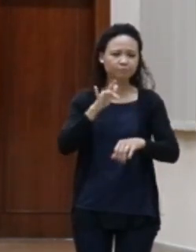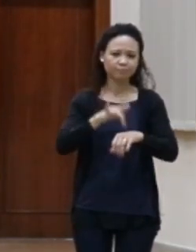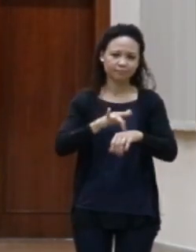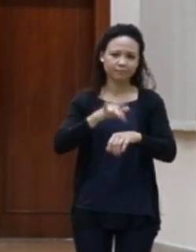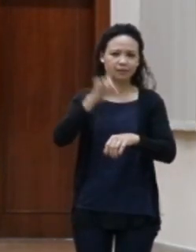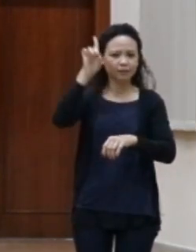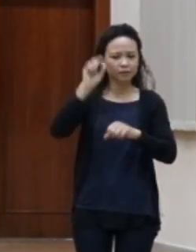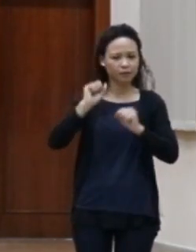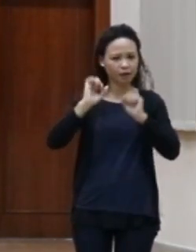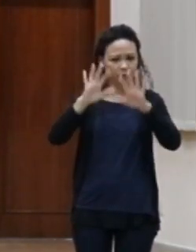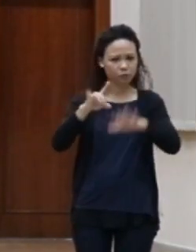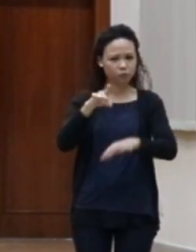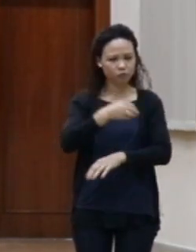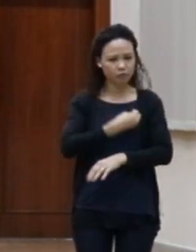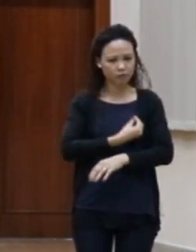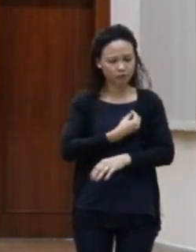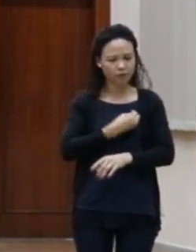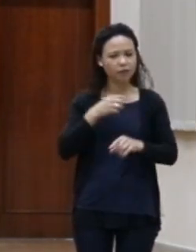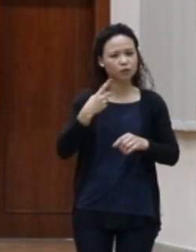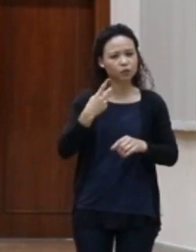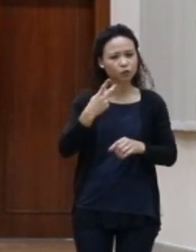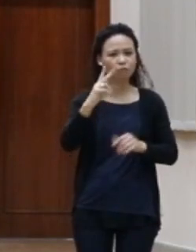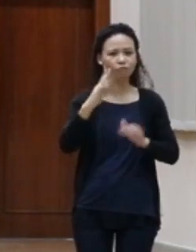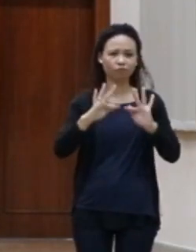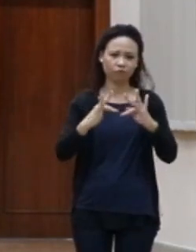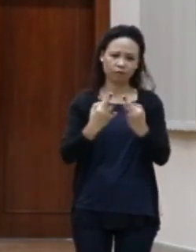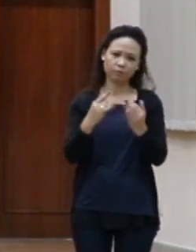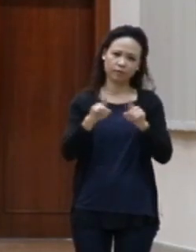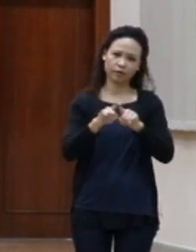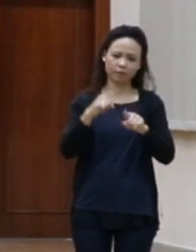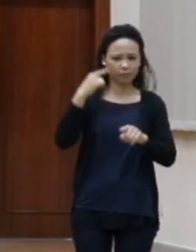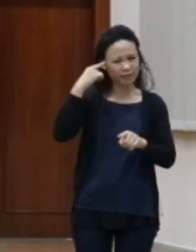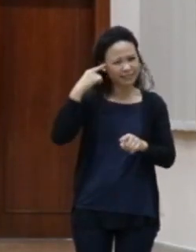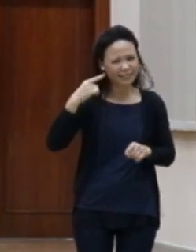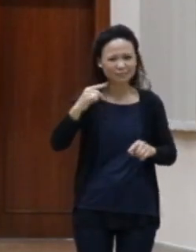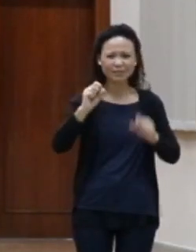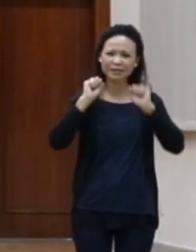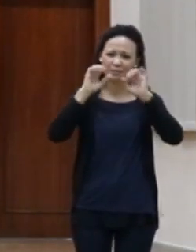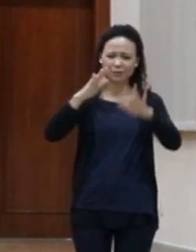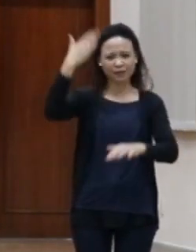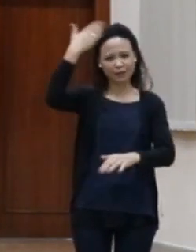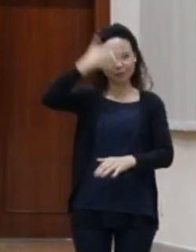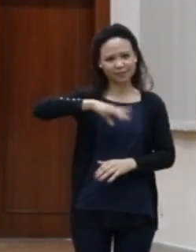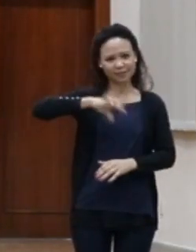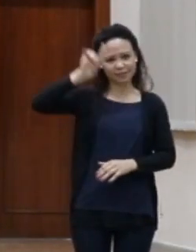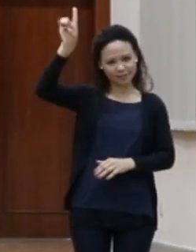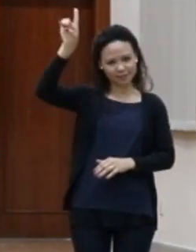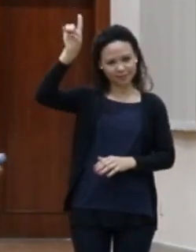família, esteja nos dando uma semana abençoada na sua presença. Amém.